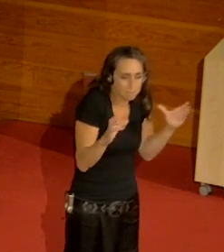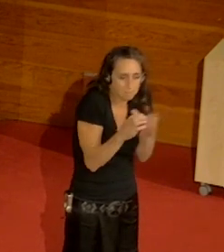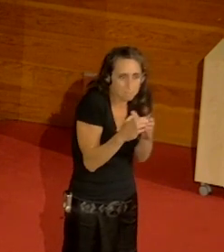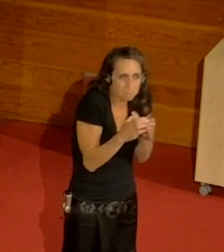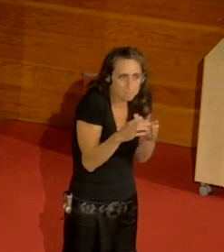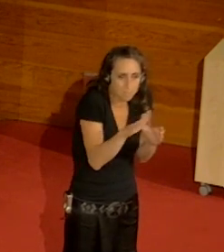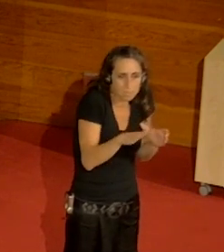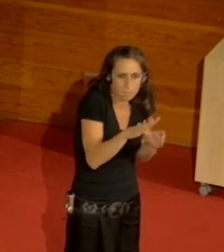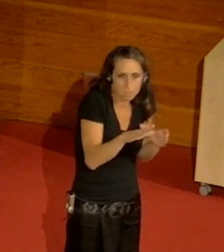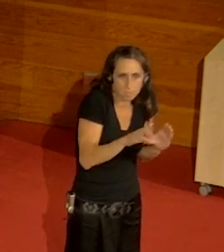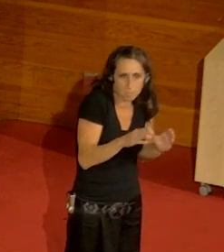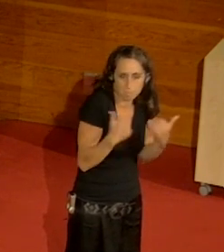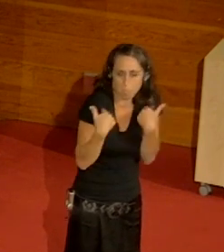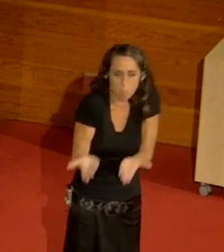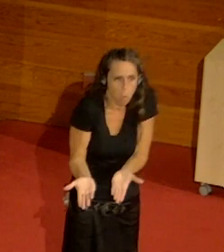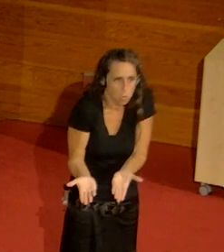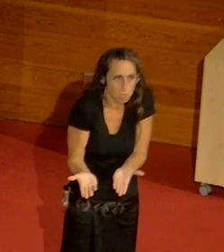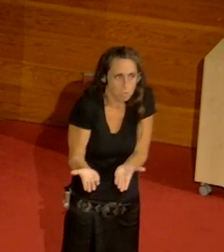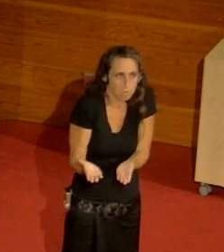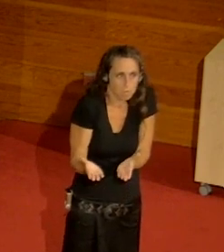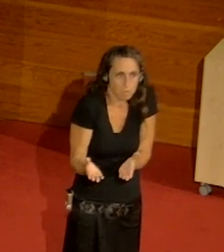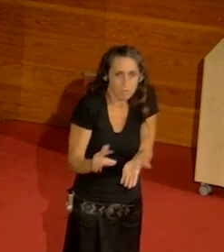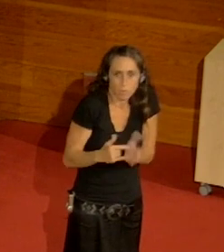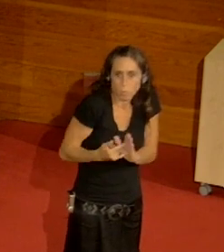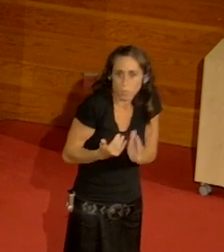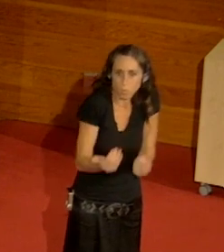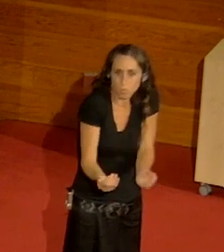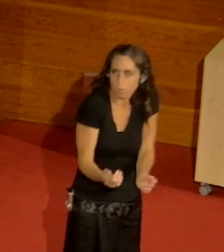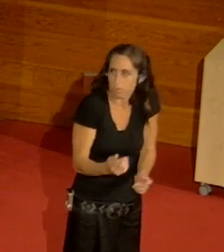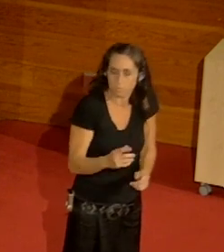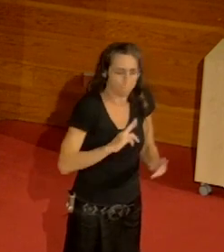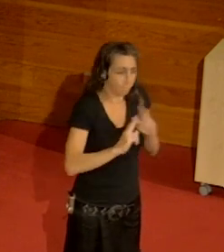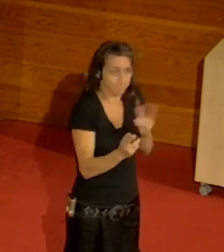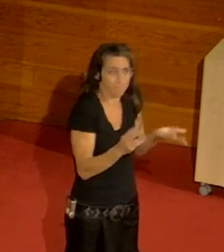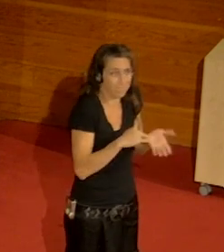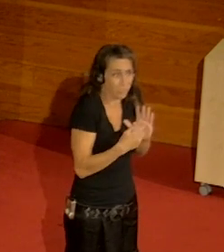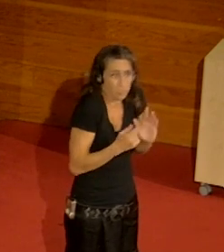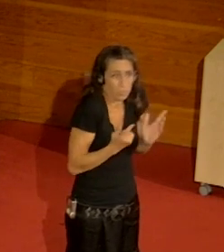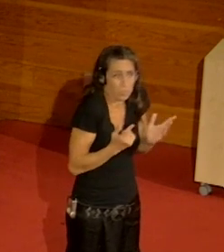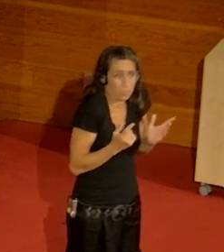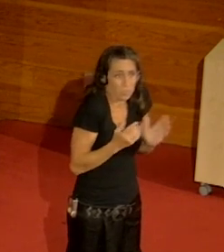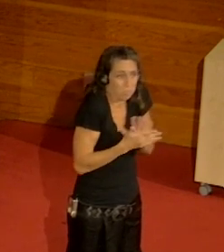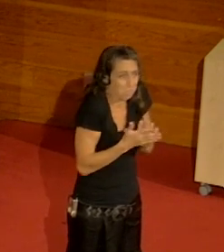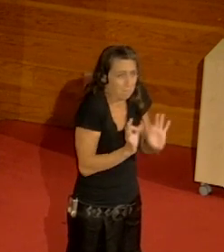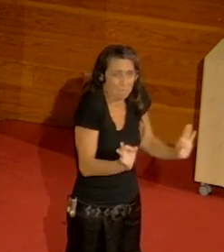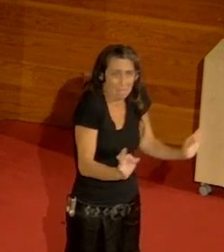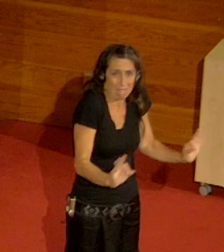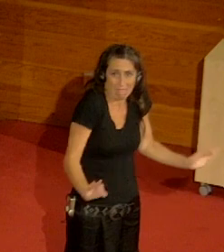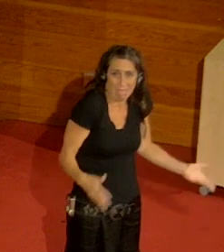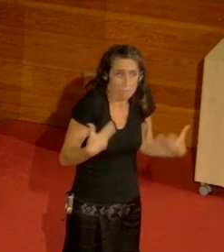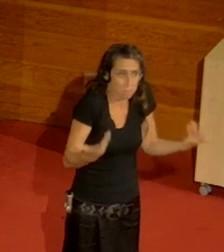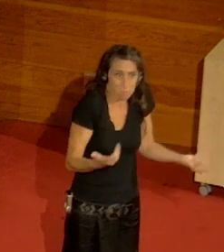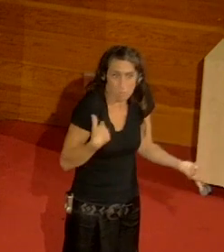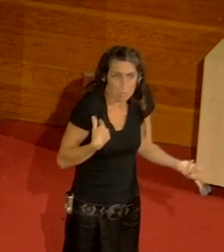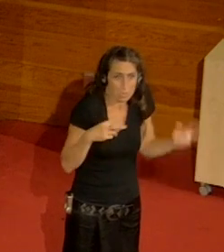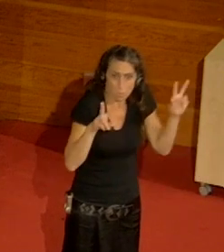o una teocracia no se habla de soluciones no las hay no saben Cómo afrontar por eso todo el momento hablado de una crisis de